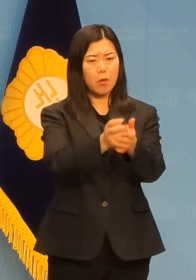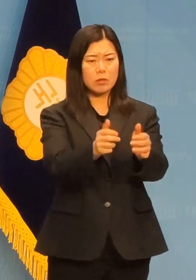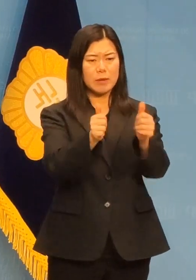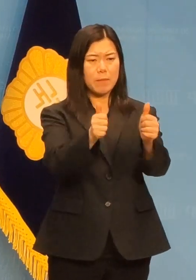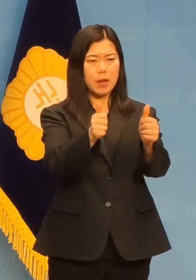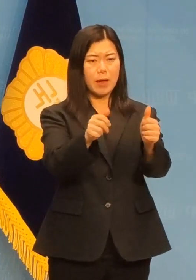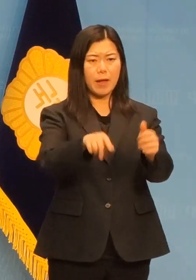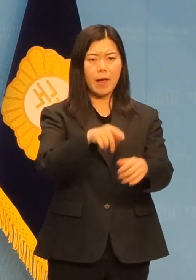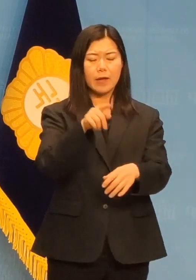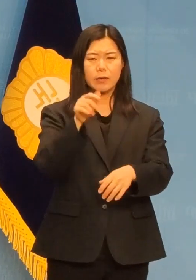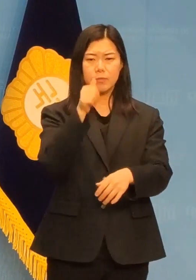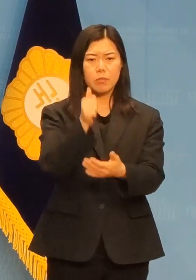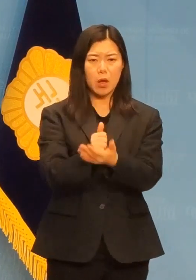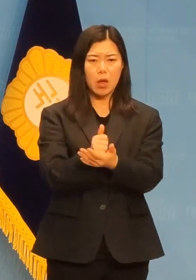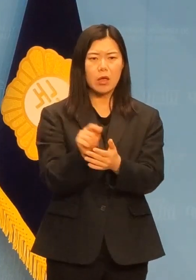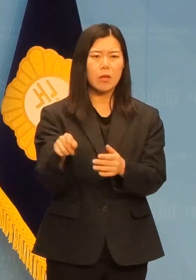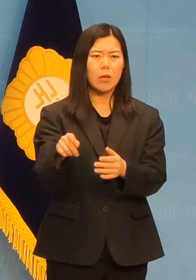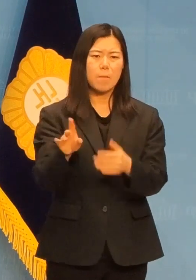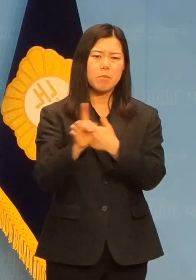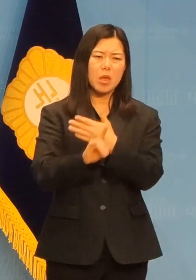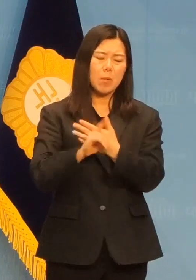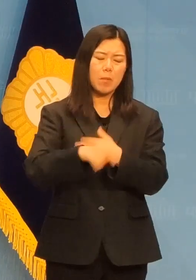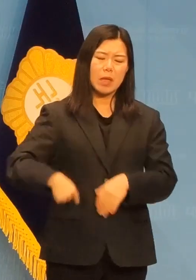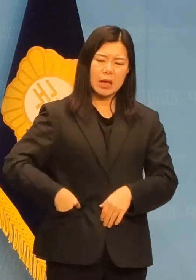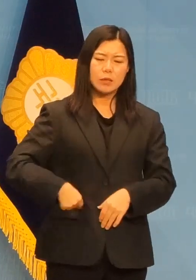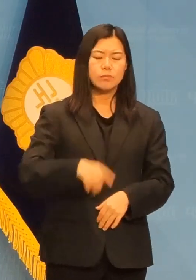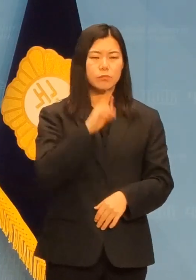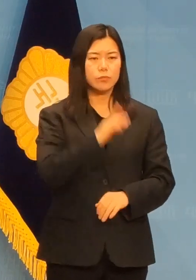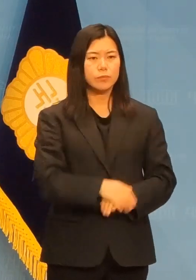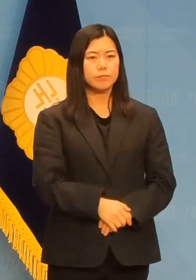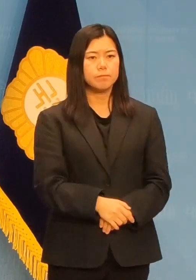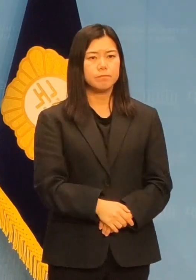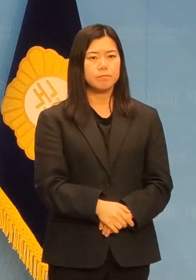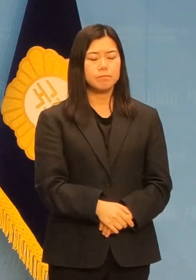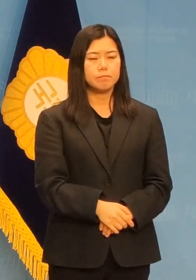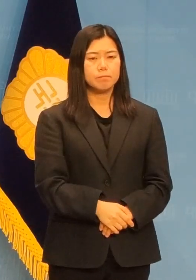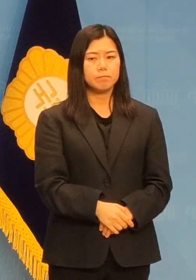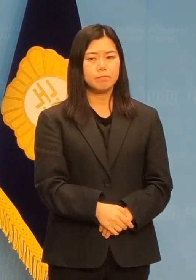심판대 앞에 선 피고인의 비겁한 양심입니다.